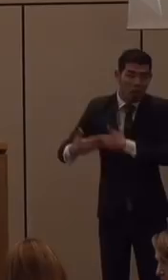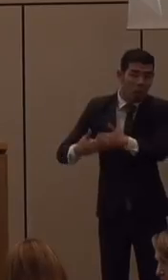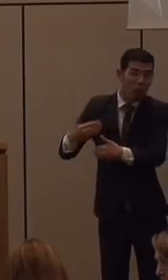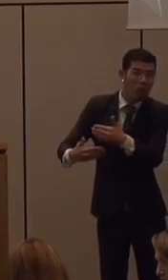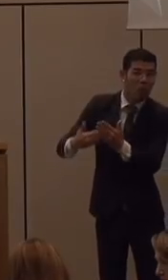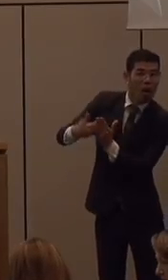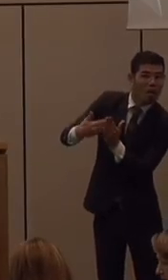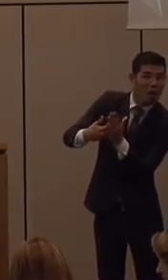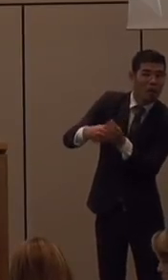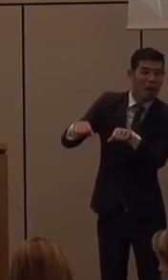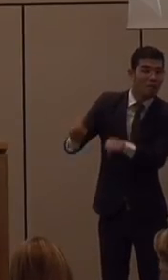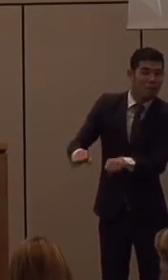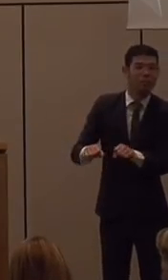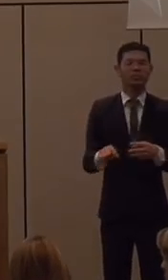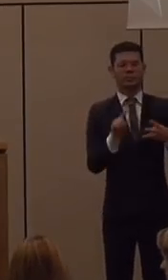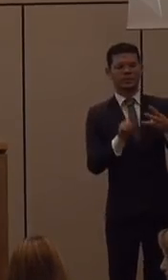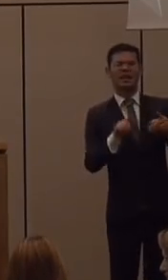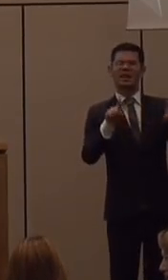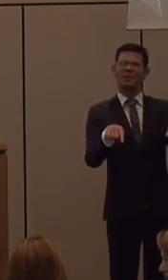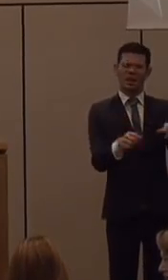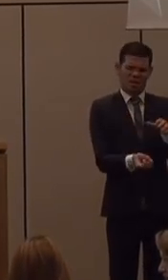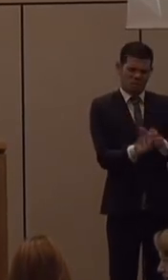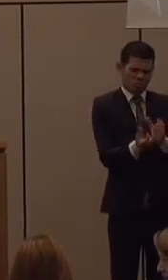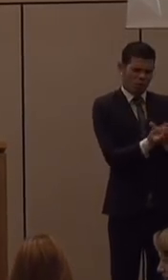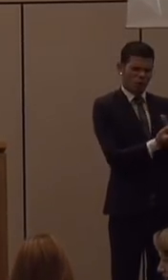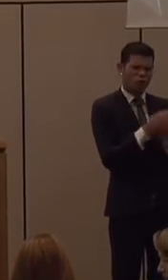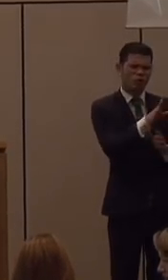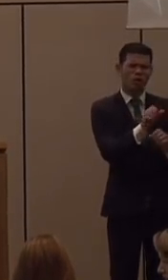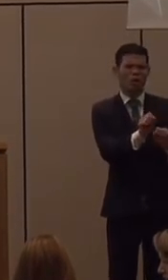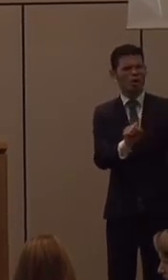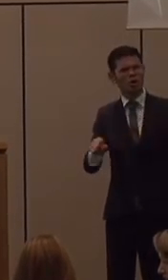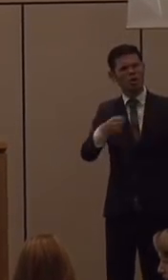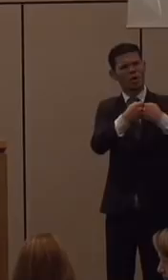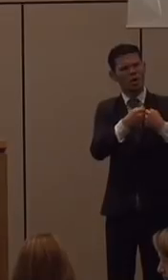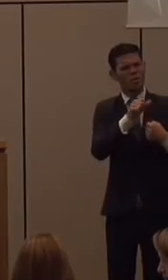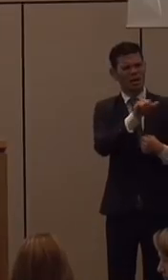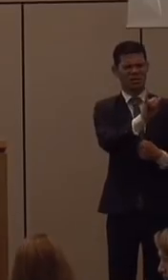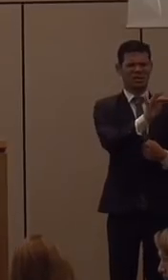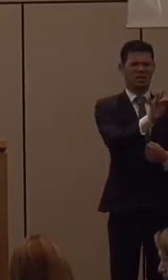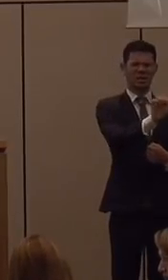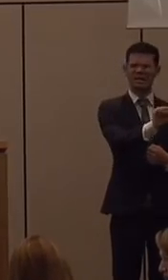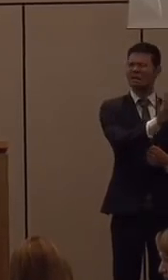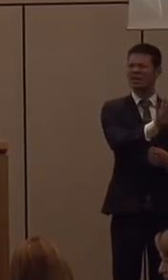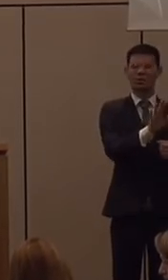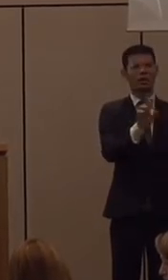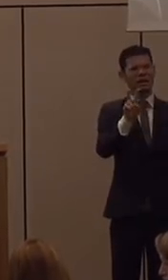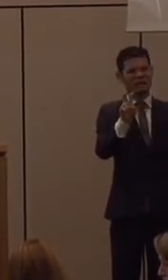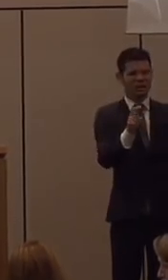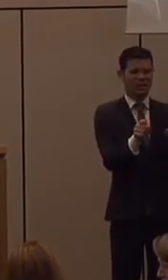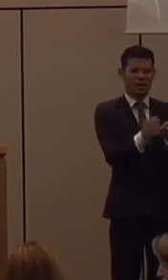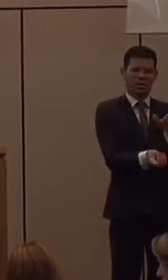productos que se benefician del convenio y está que es un convenio multilateral para bienes digitalizados así que yo